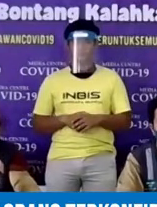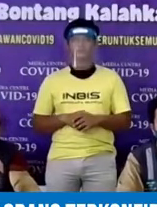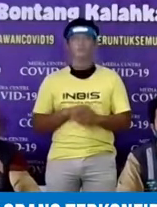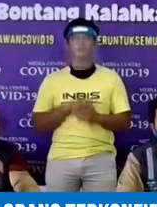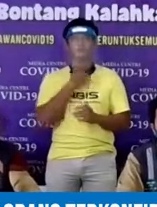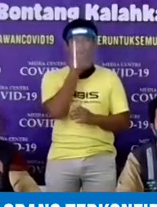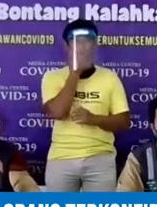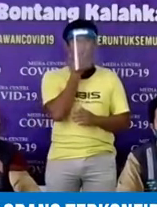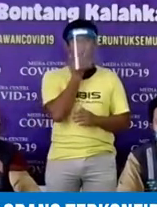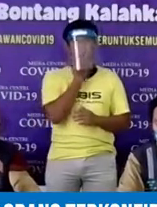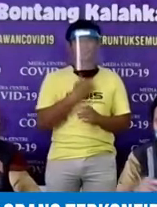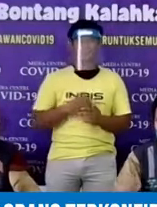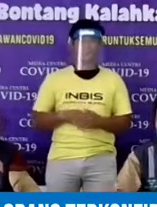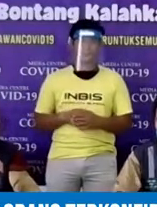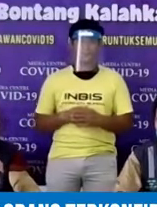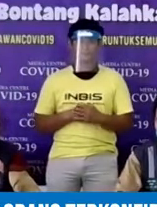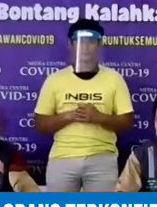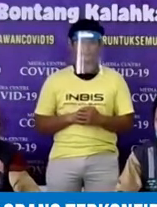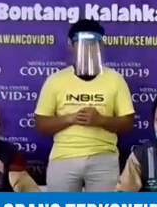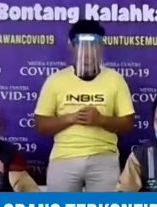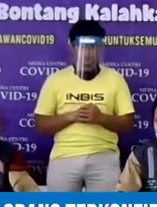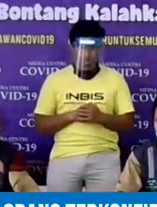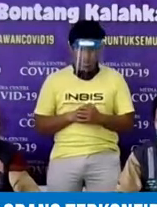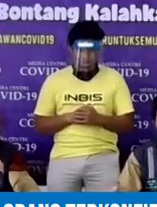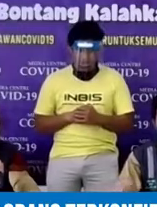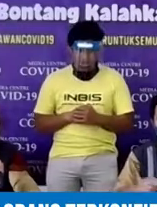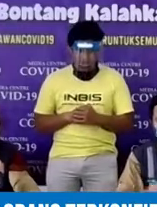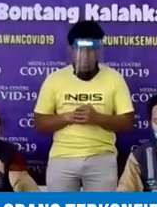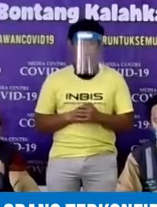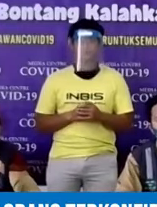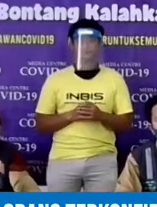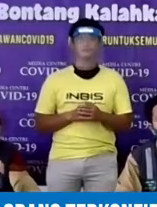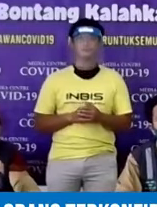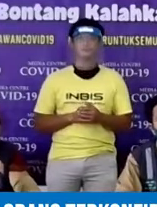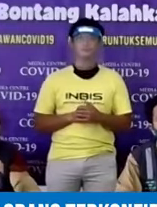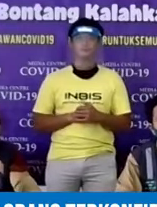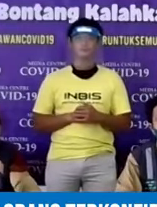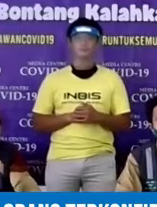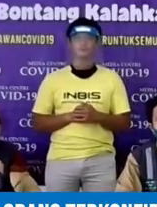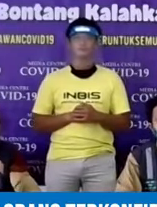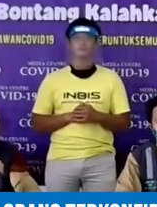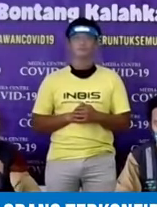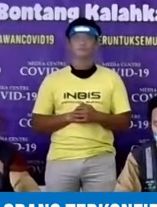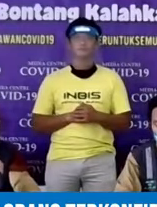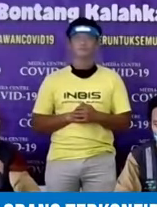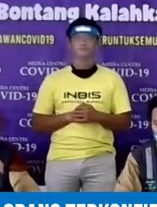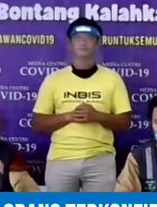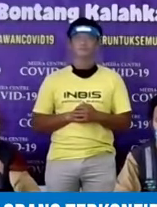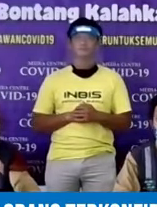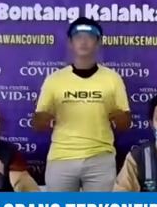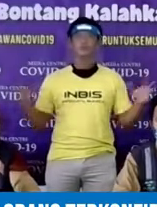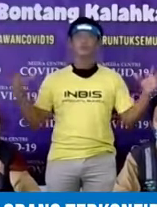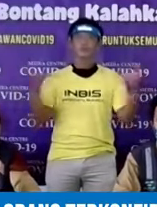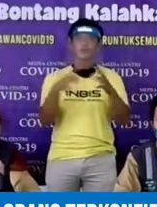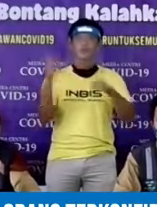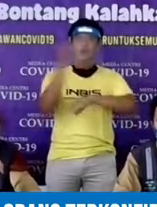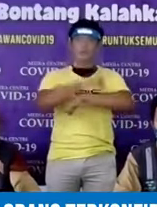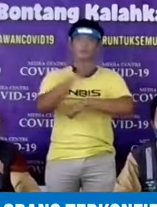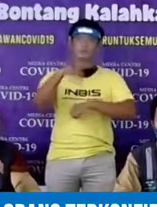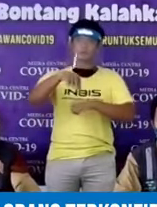total cluster pkt ya tadi dipertanyakan ya total keseluruhan hari ini kita sudah sampai di